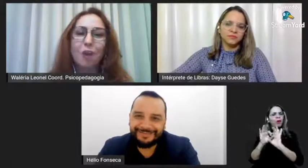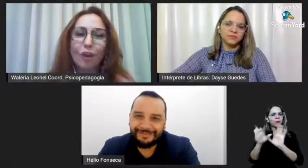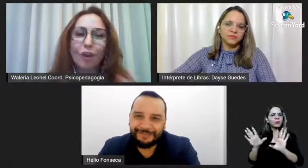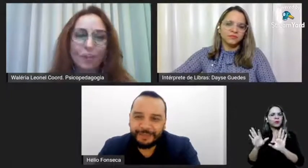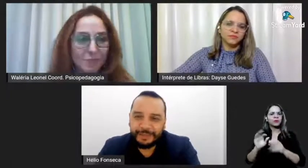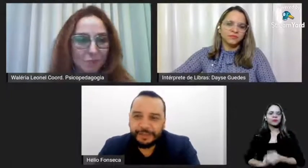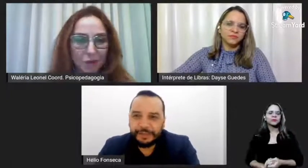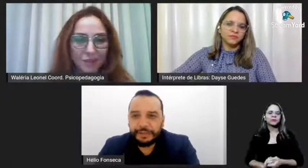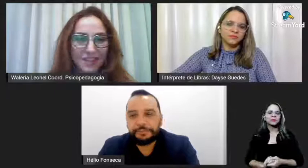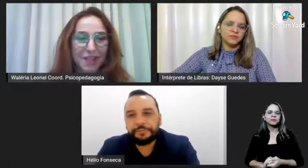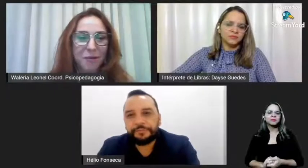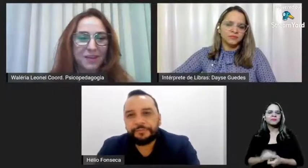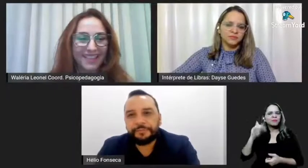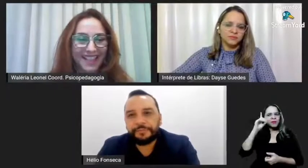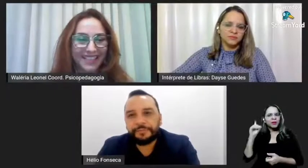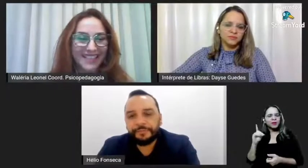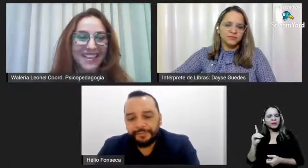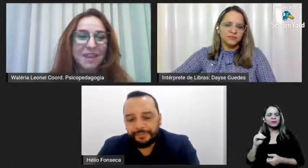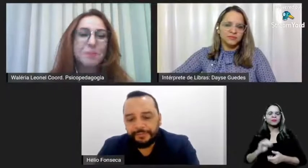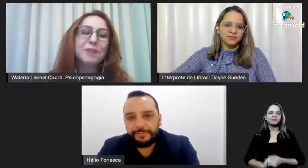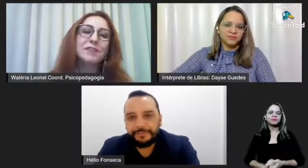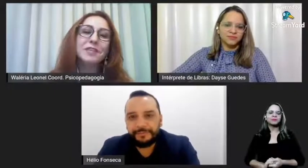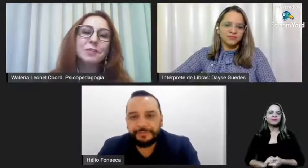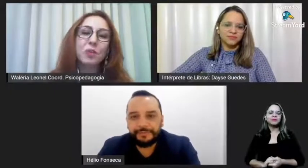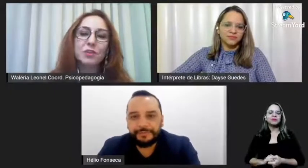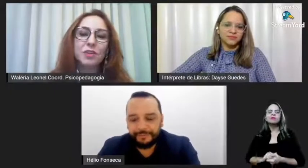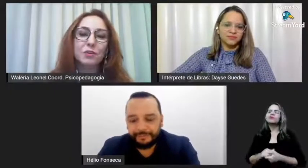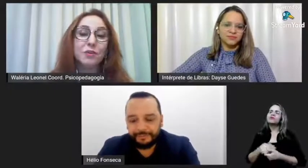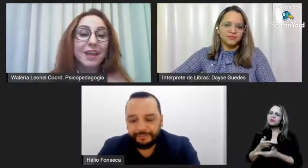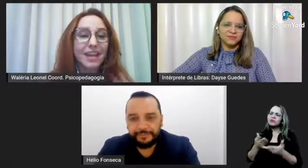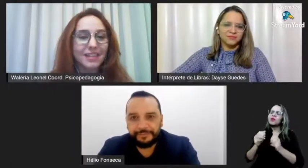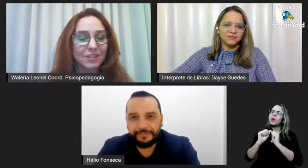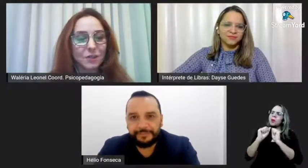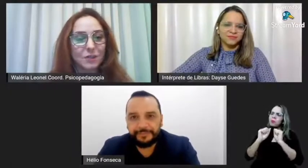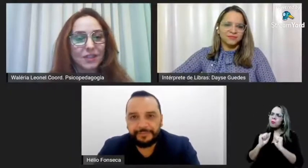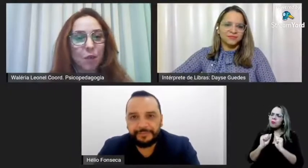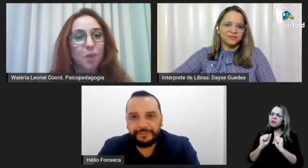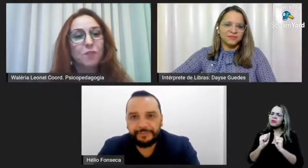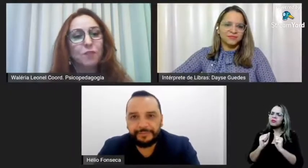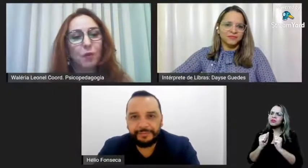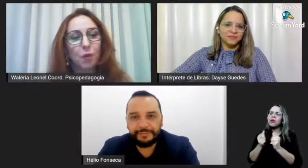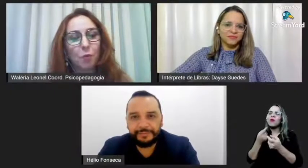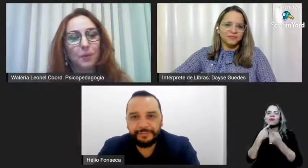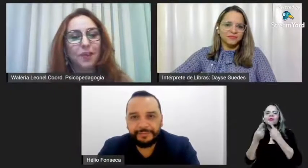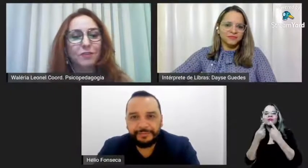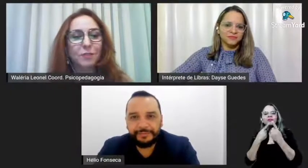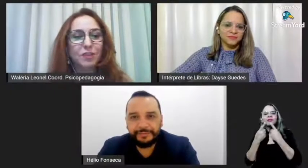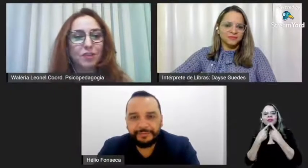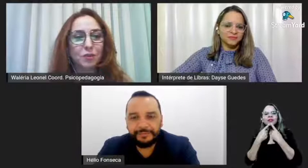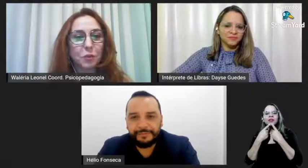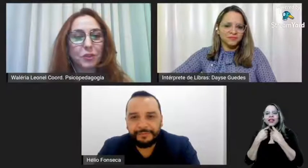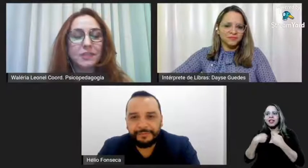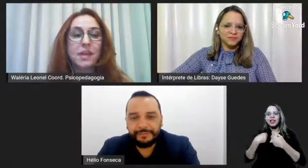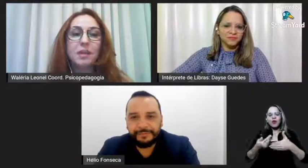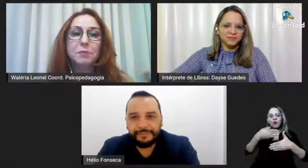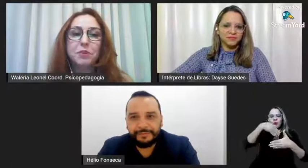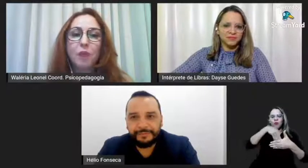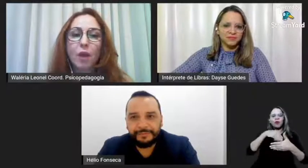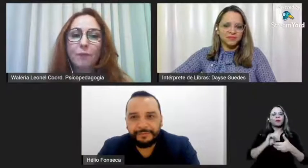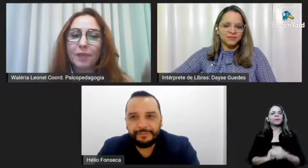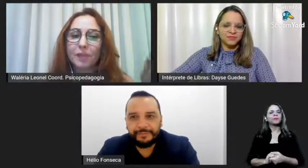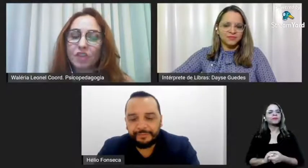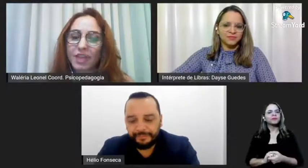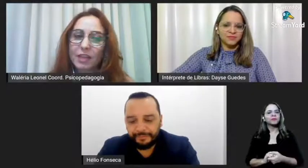em ótimas mãos, né, com a Deise, para que vocês possam aí tocar essa discussão. Vou acompanhar dos bastidores. E,